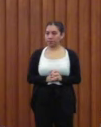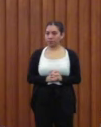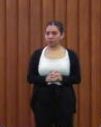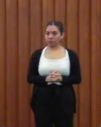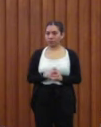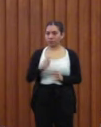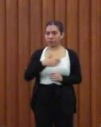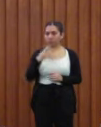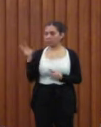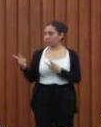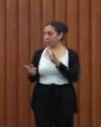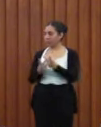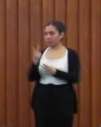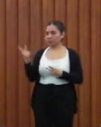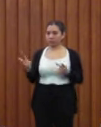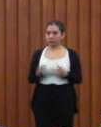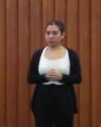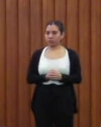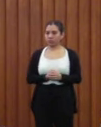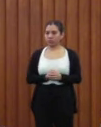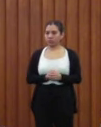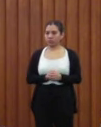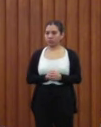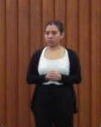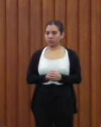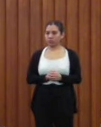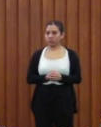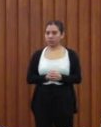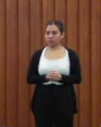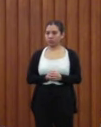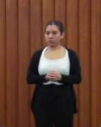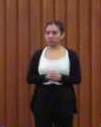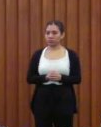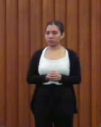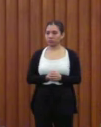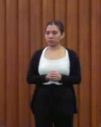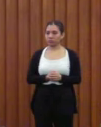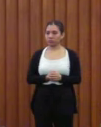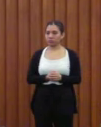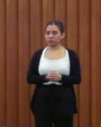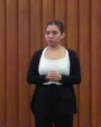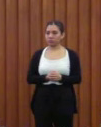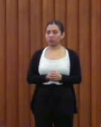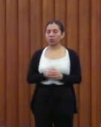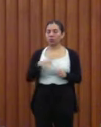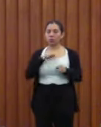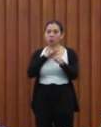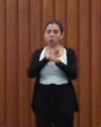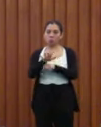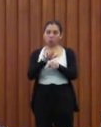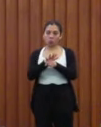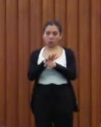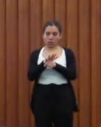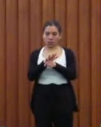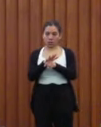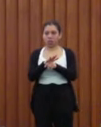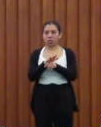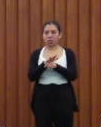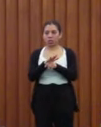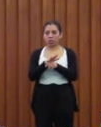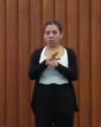Mi pregunta es específicamente sobre cuál sería el protocolo, el criterio para poder enriquecer